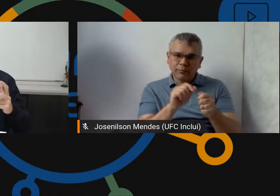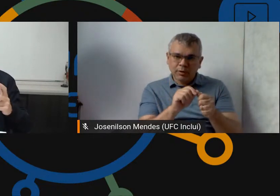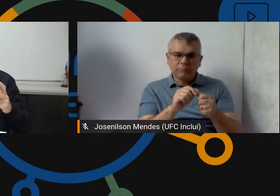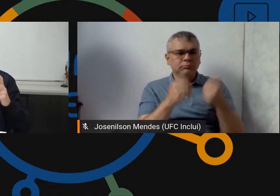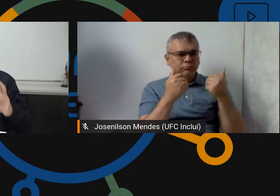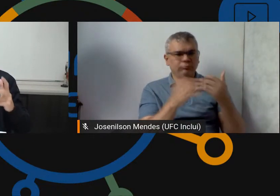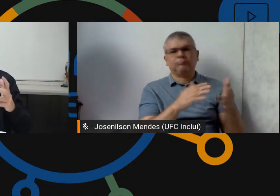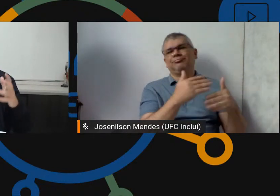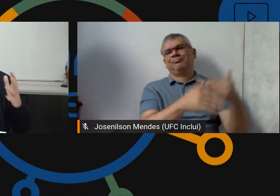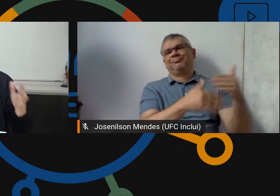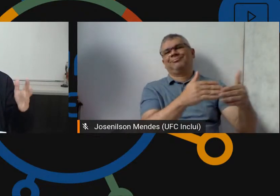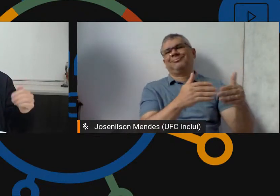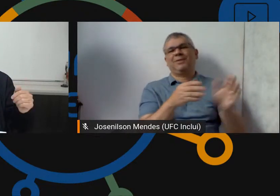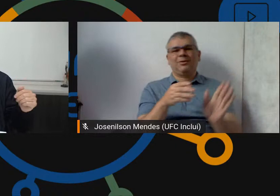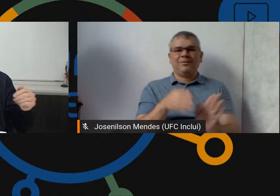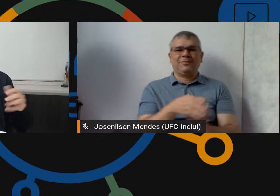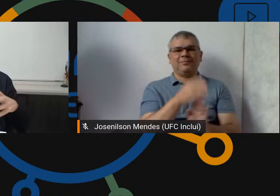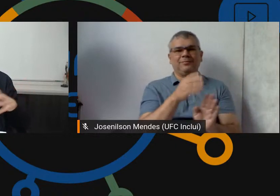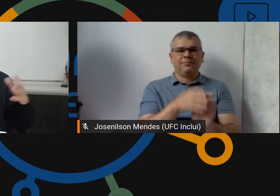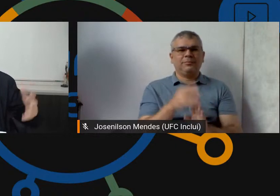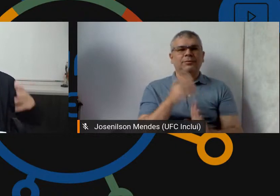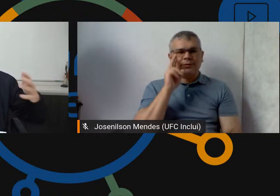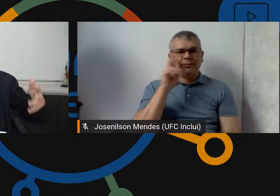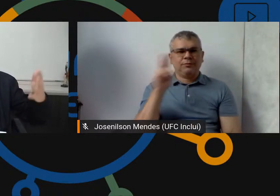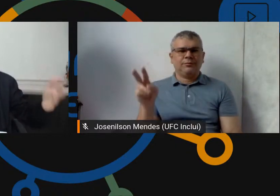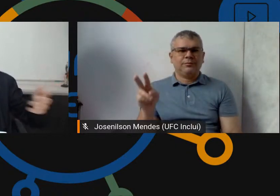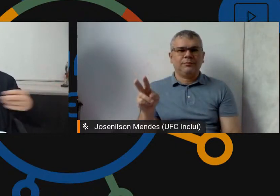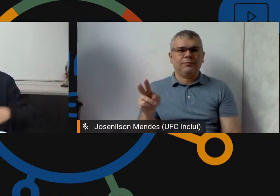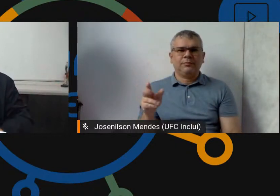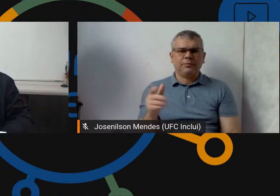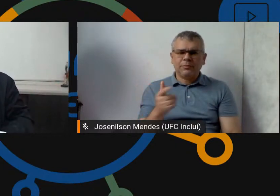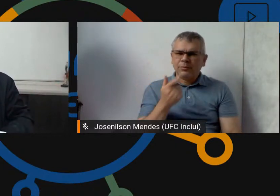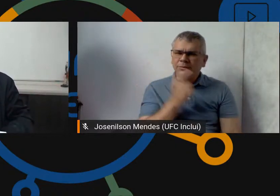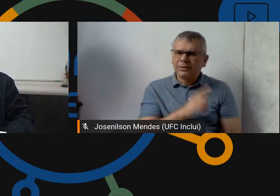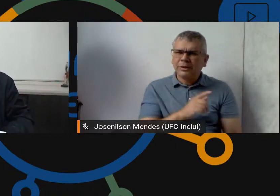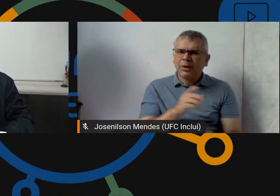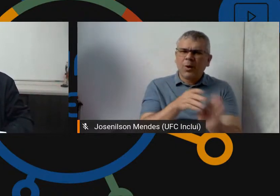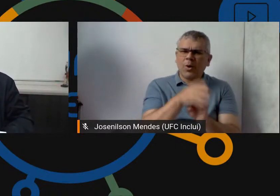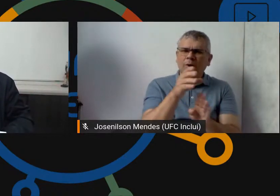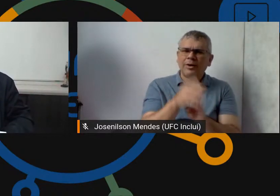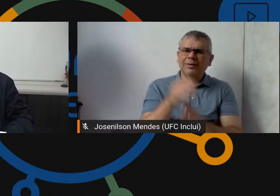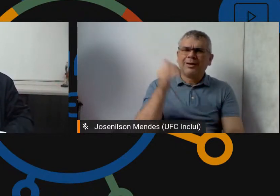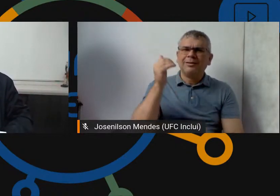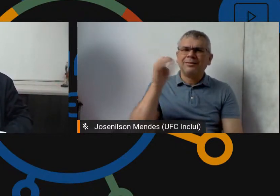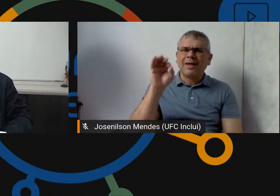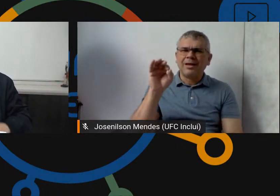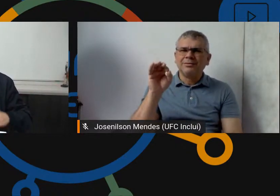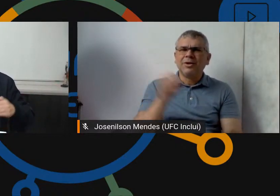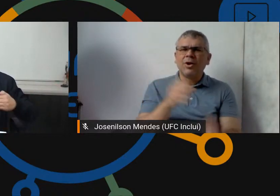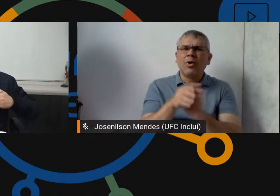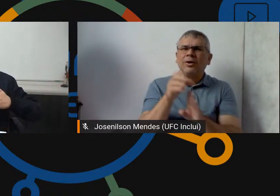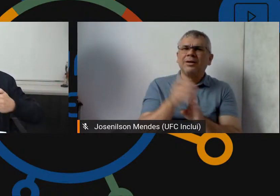orientar, gente. Por isso que eu fico abismado com gente que consegue orientar 10, 15, 20 pessoas. Não orienta. É uma